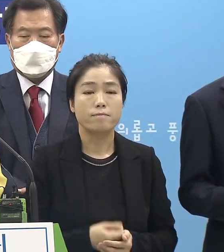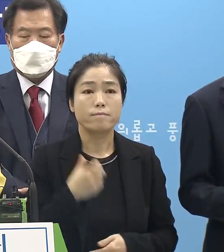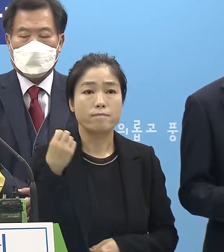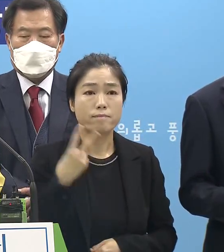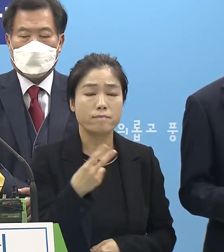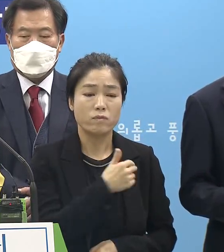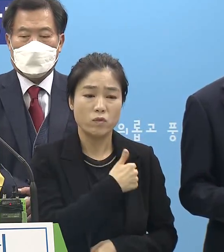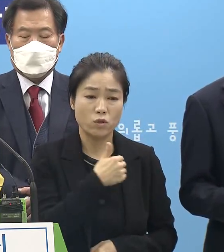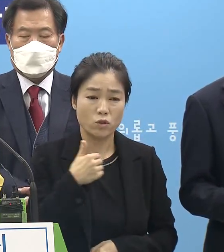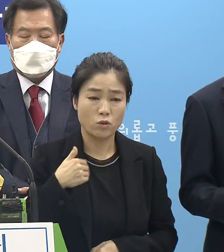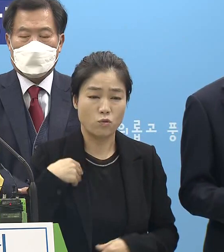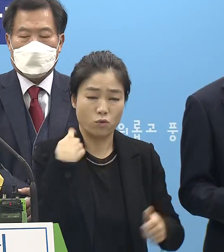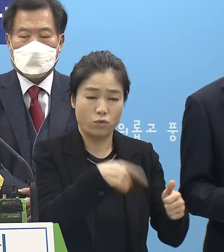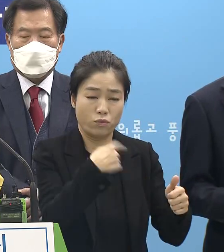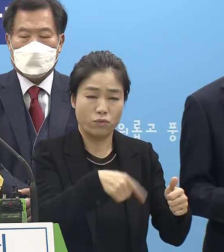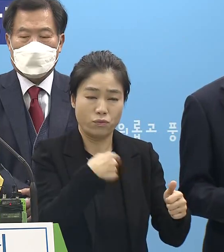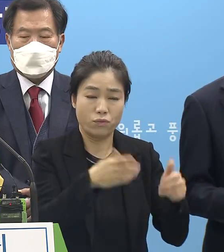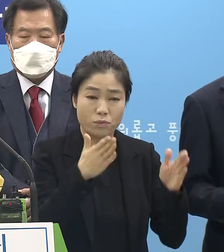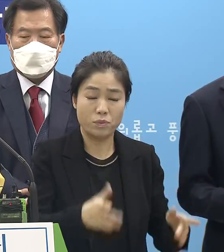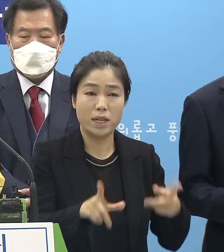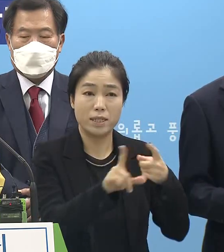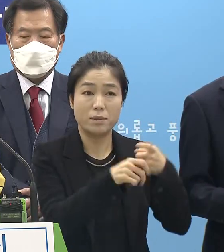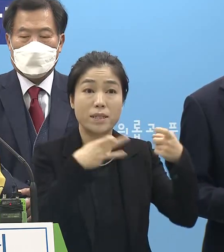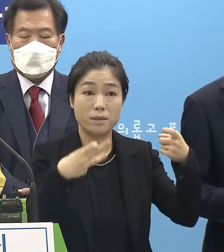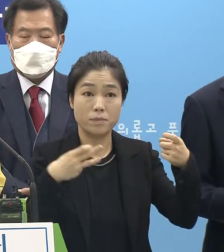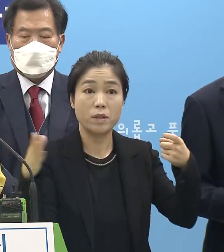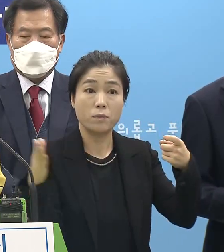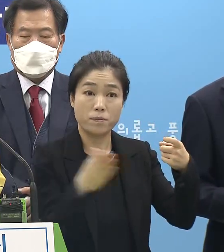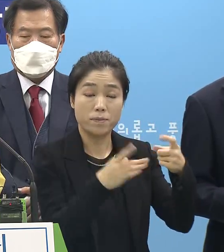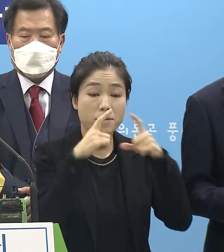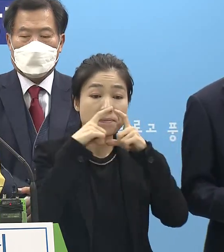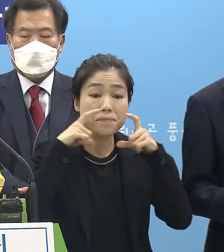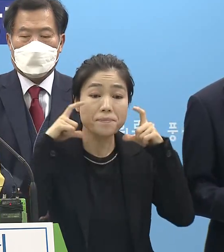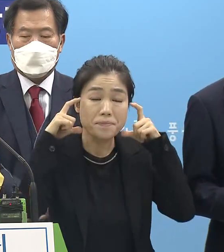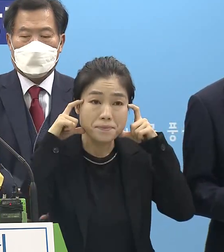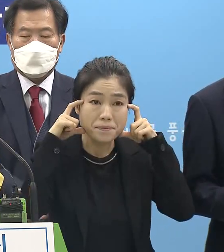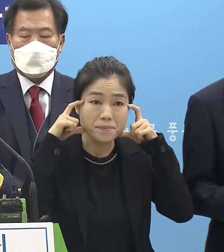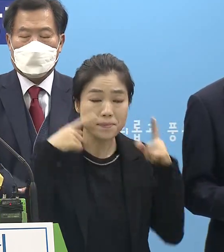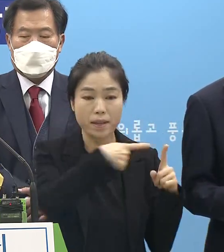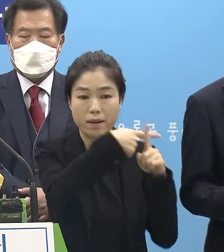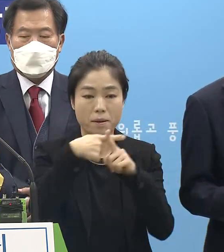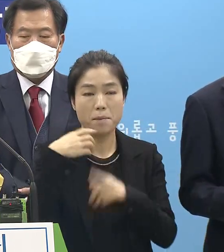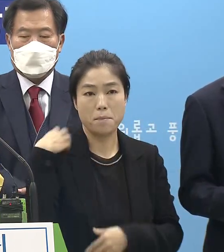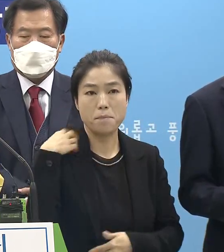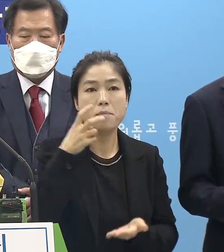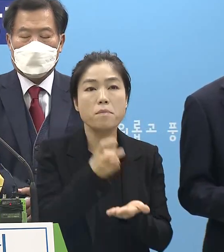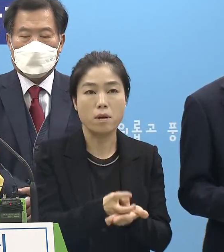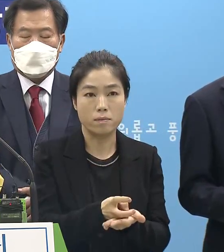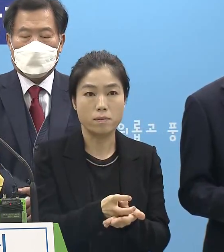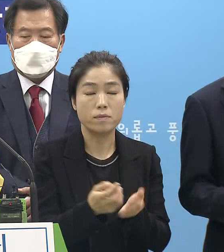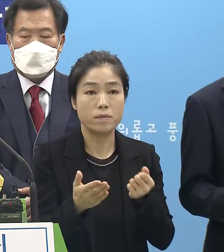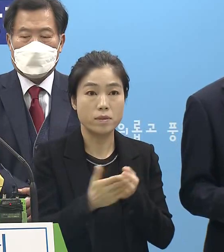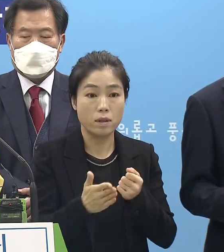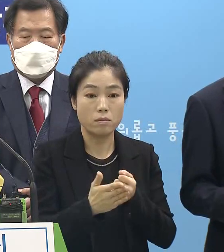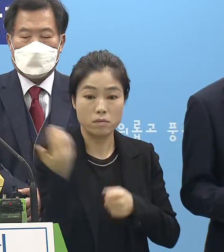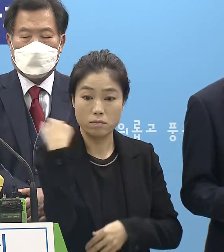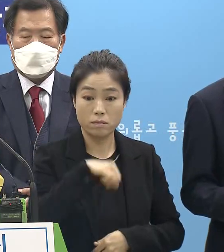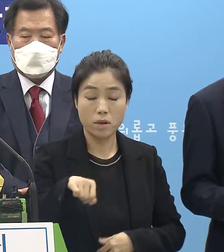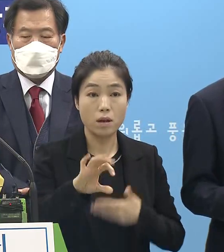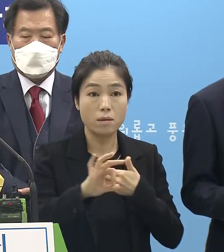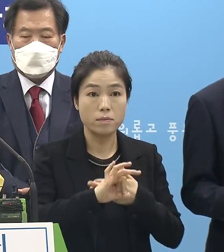또한 충분한 계도 기간을 거쳐 11월 13일부터 마스크 착용이 의무화됨에 따라 불이행